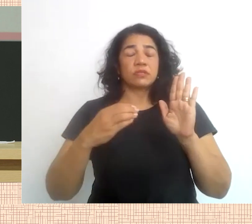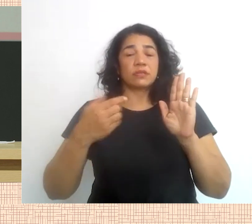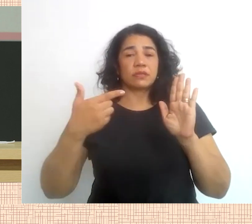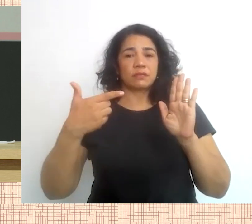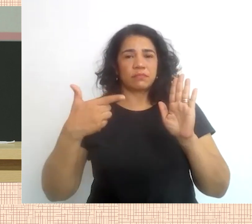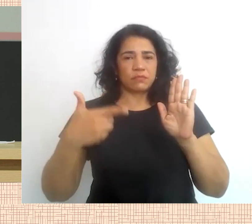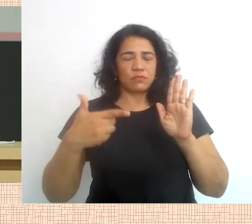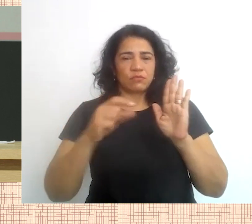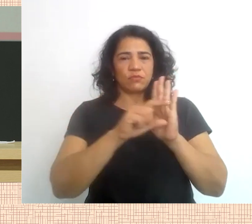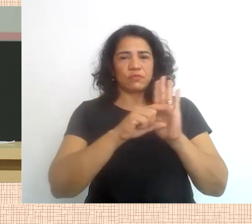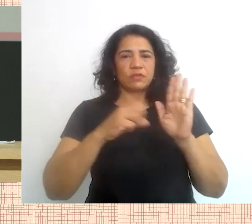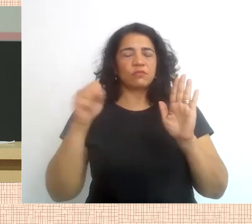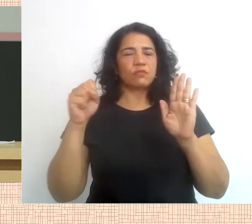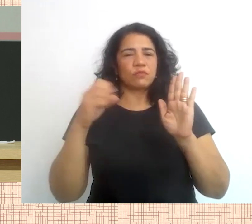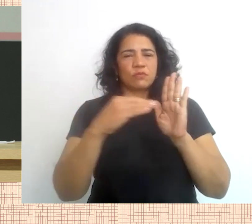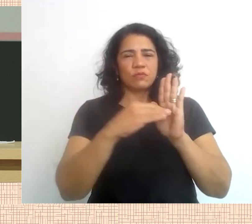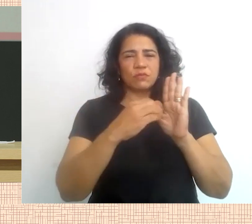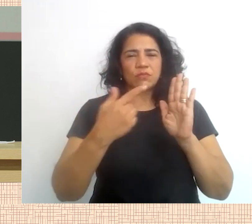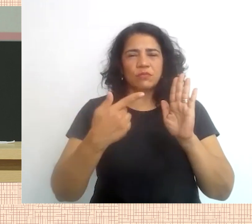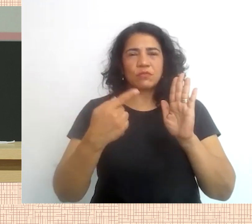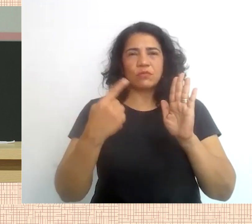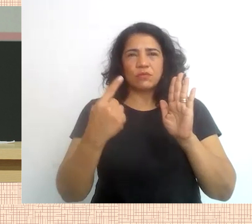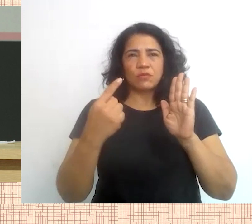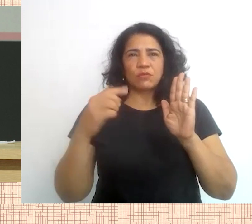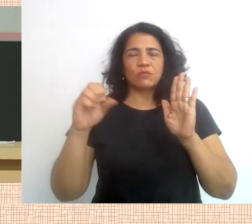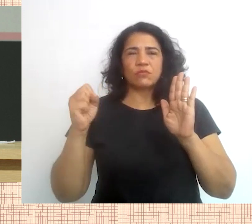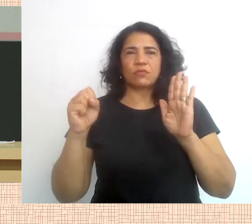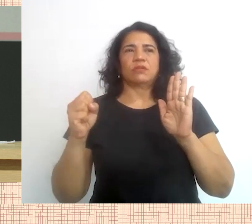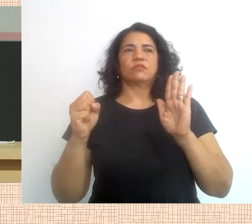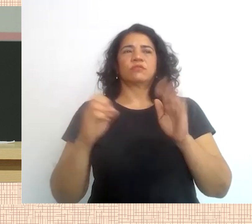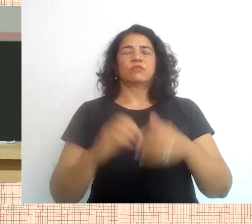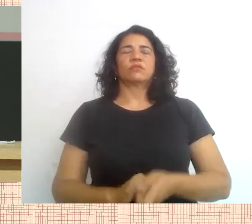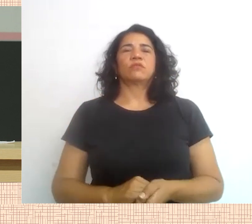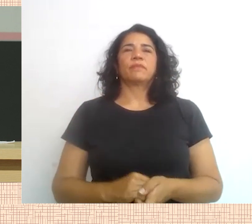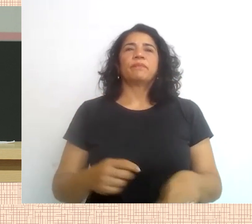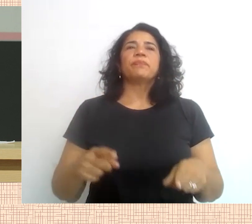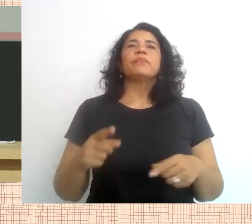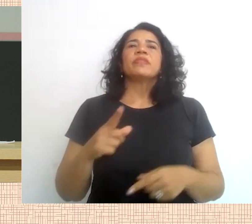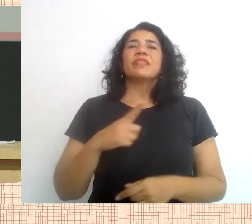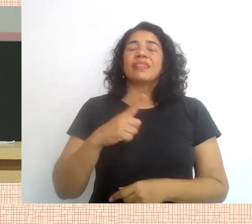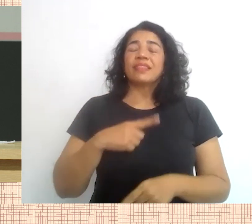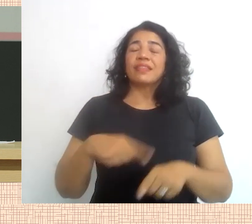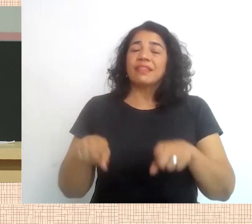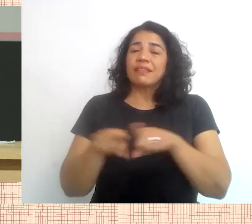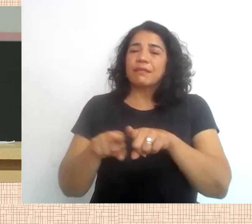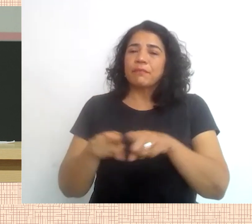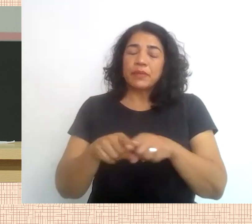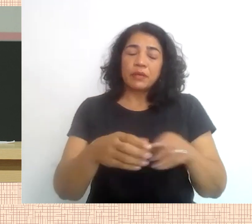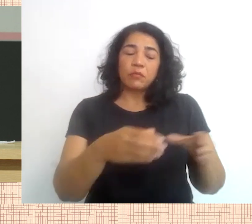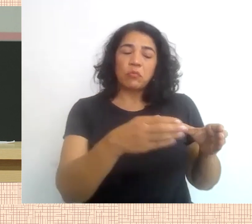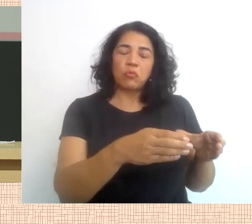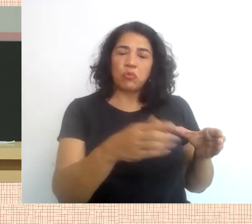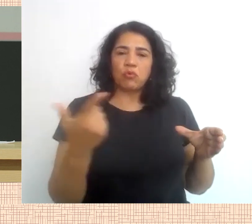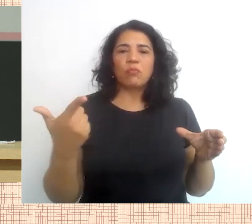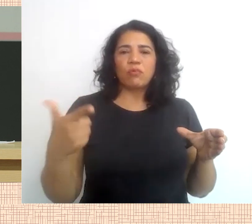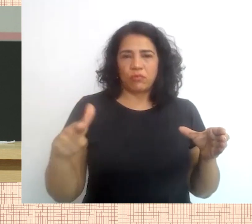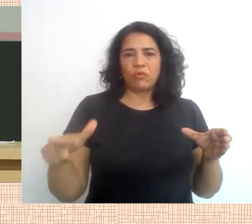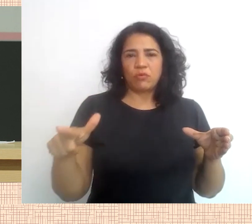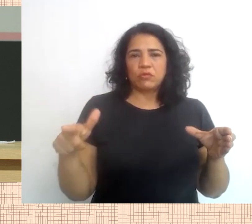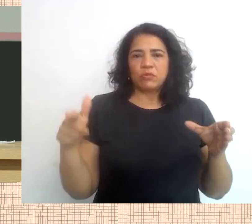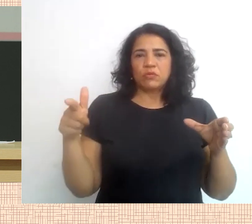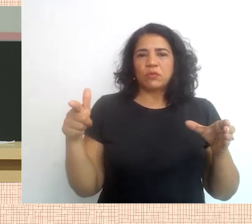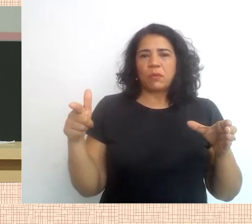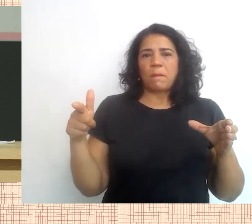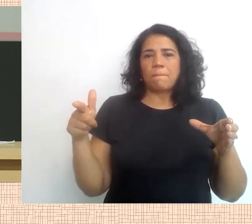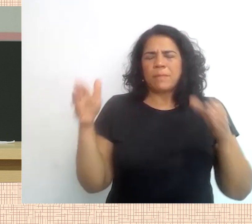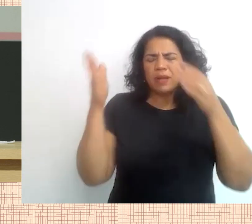nós achamos que nós não merecemos ter conexão direta com Deus, então nós preferimos ter